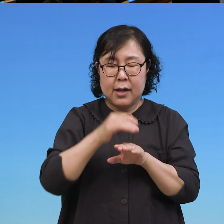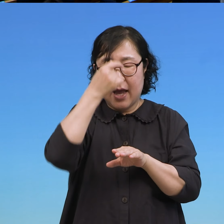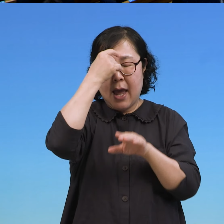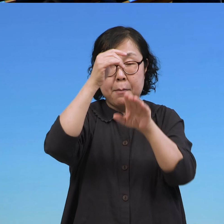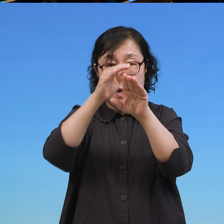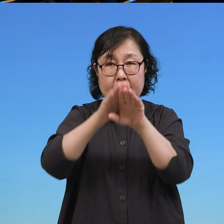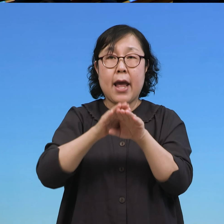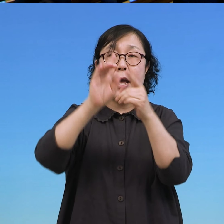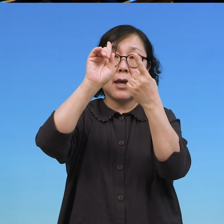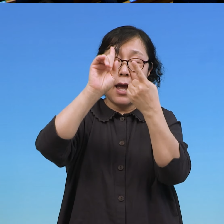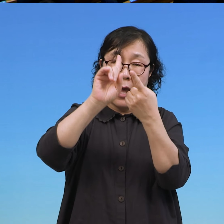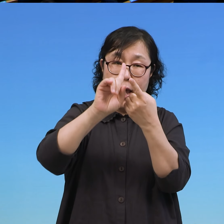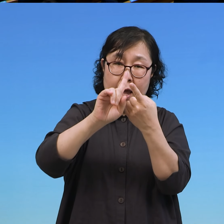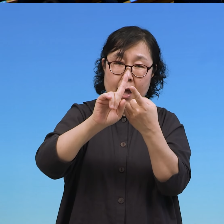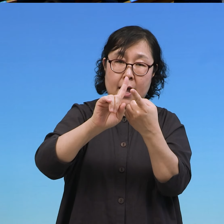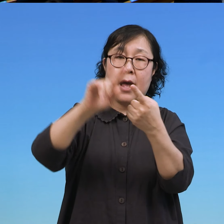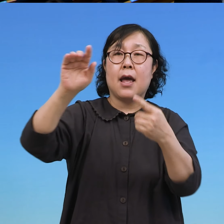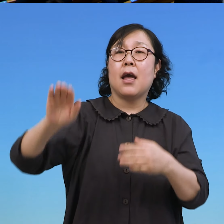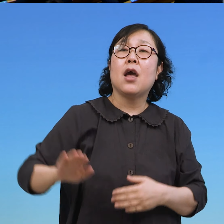예배를 예배되게